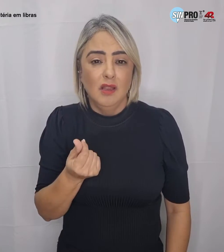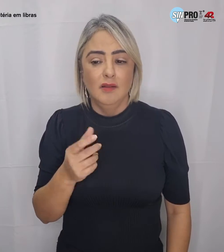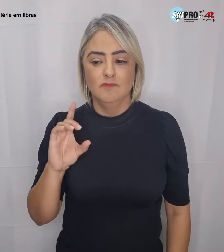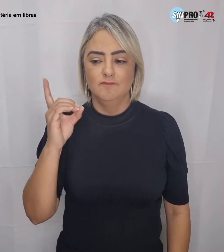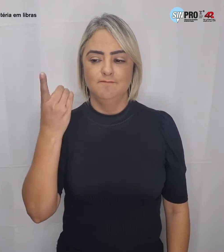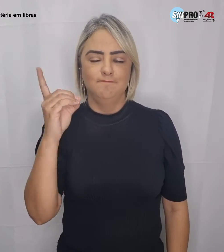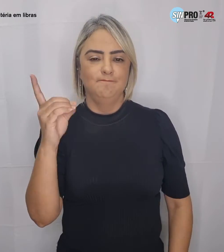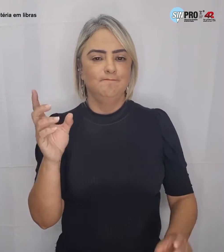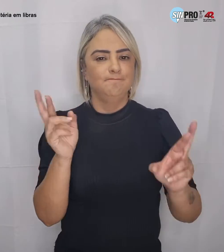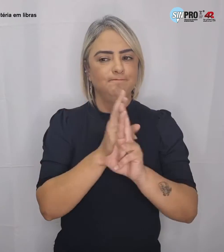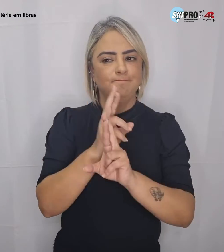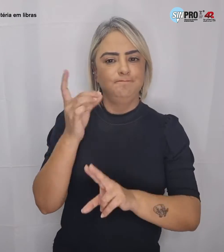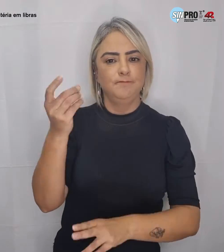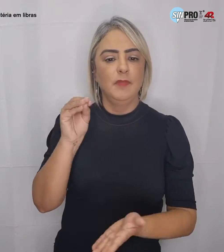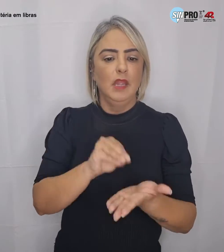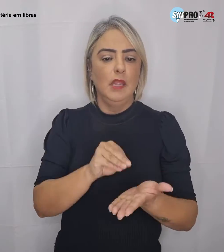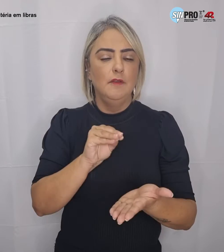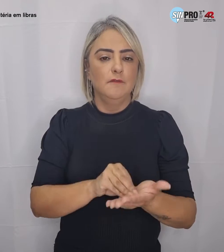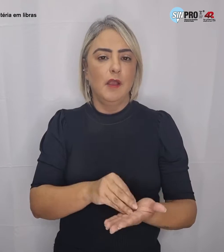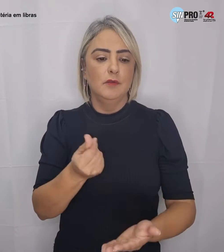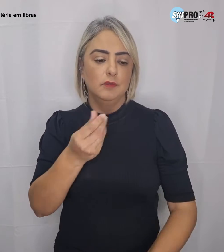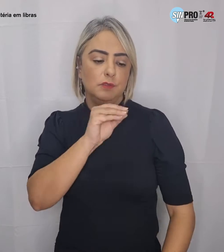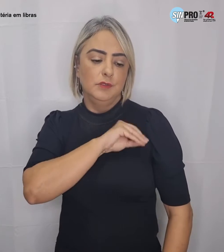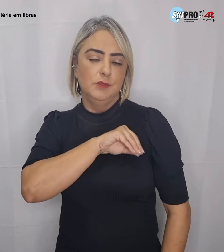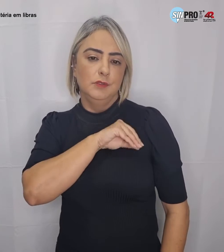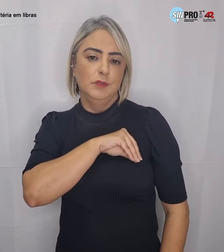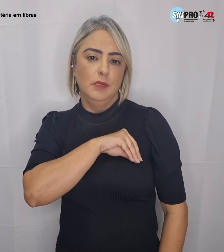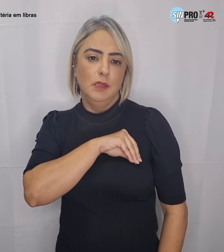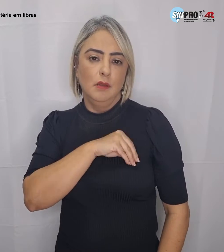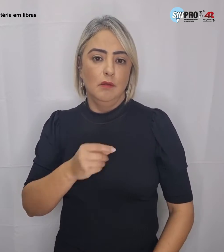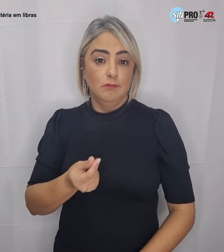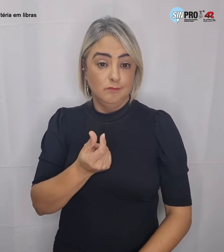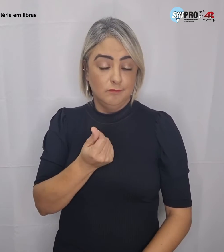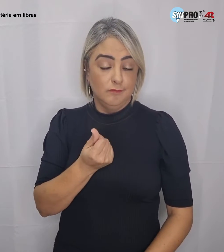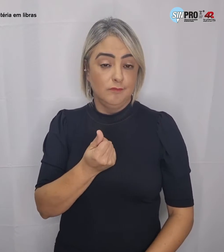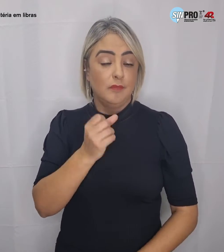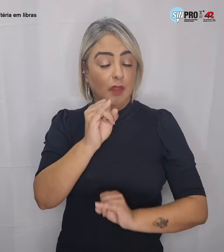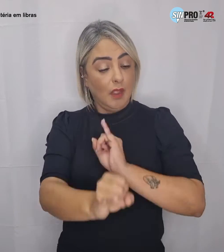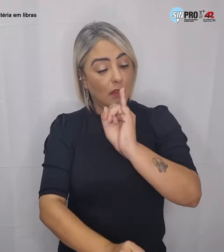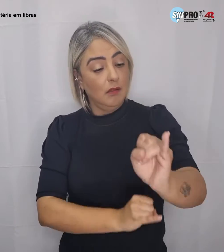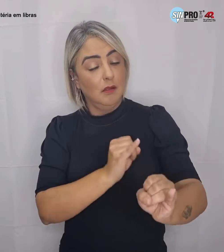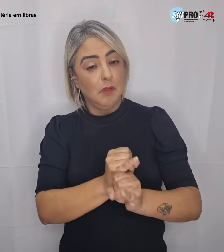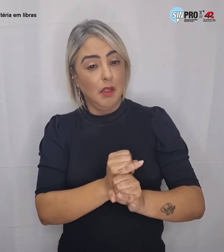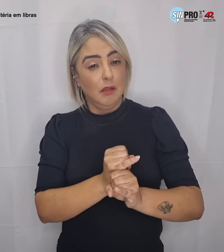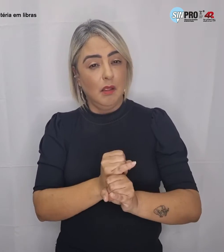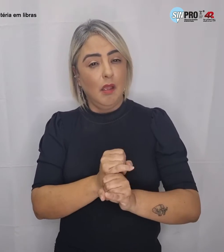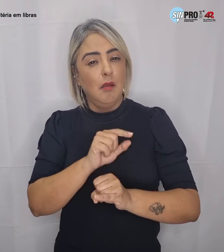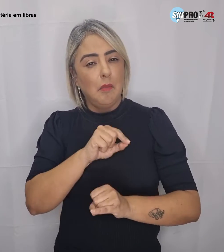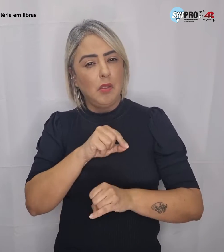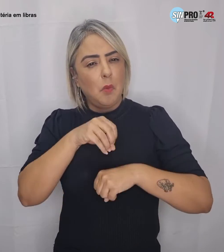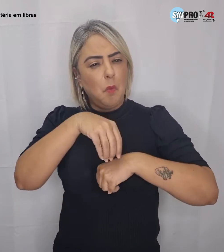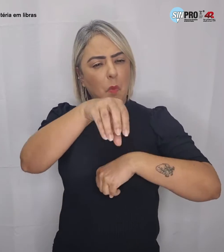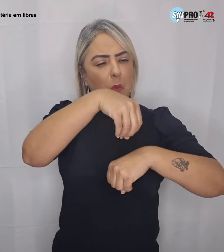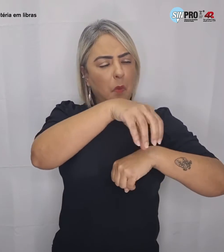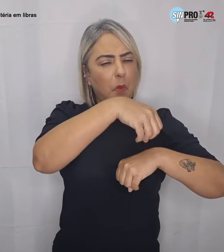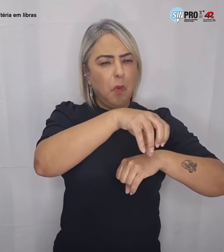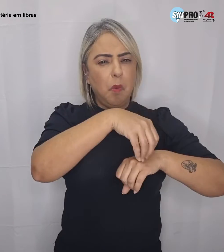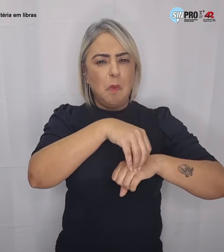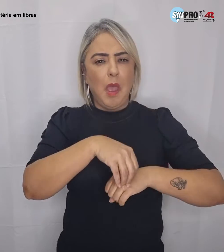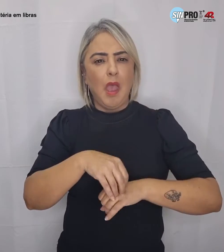dolarizados e da falta do dinheiro no bolso. Na internet, passou a circular imagens de filas